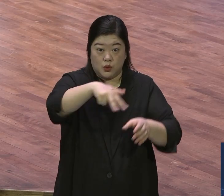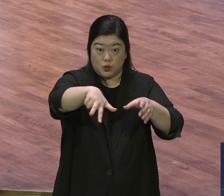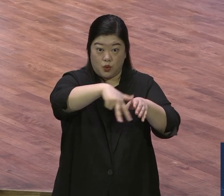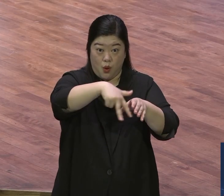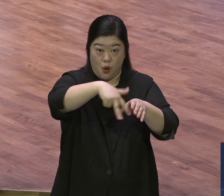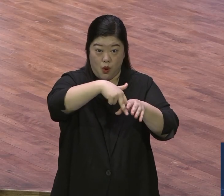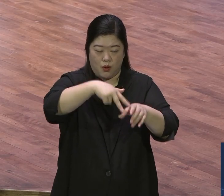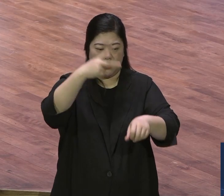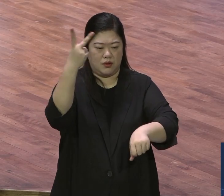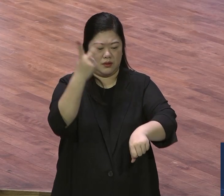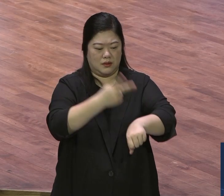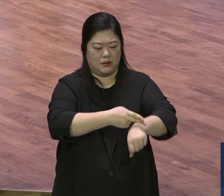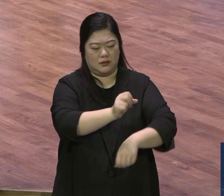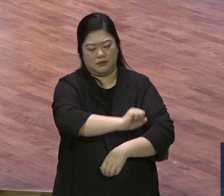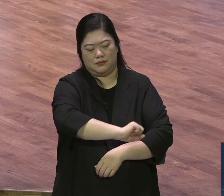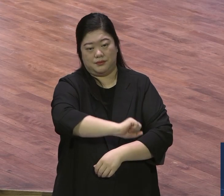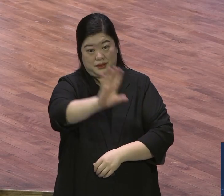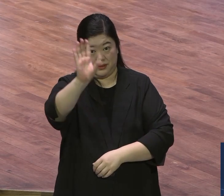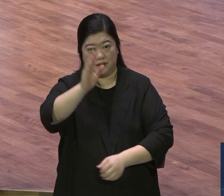바랍니다. 깨야 돼요.